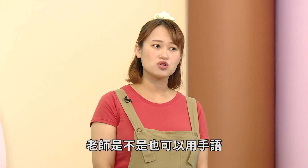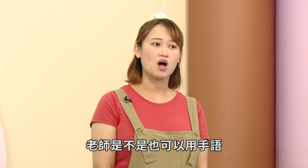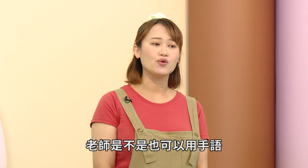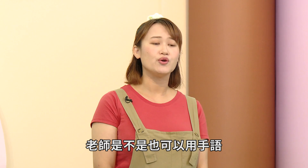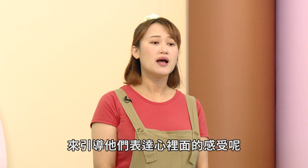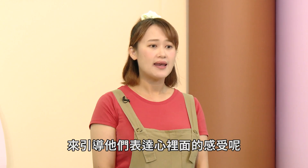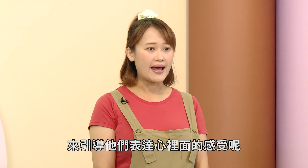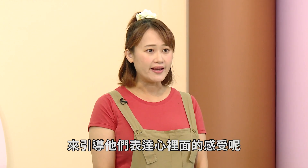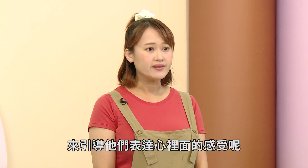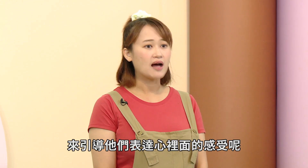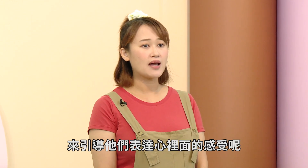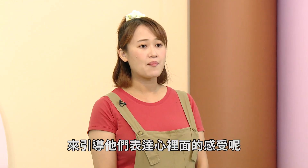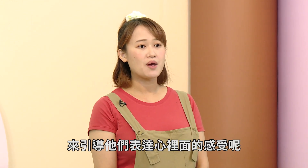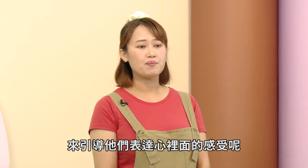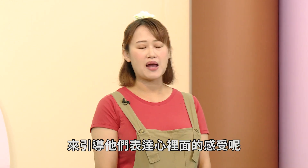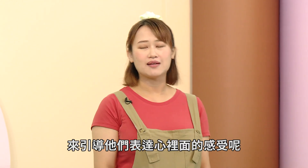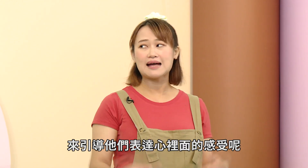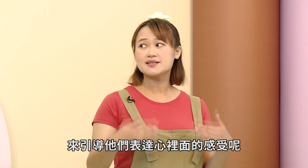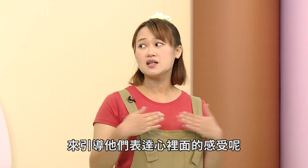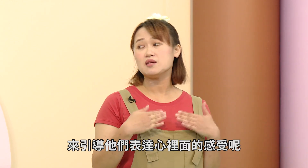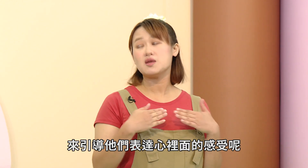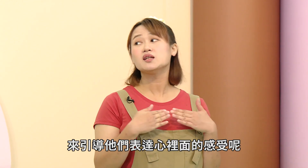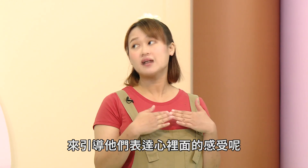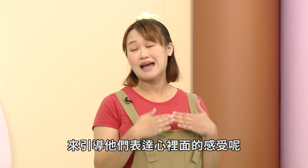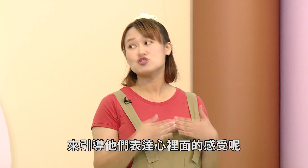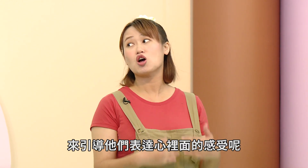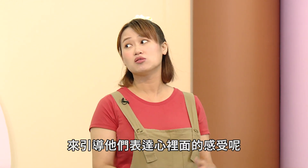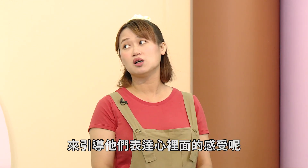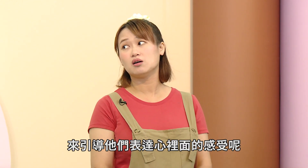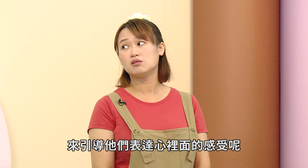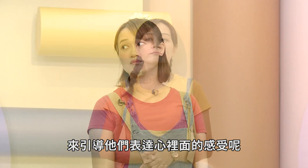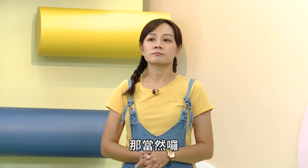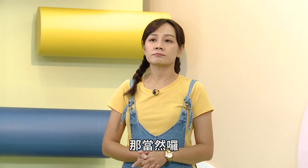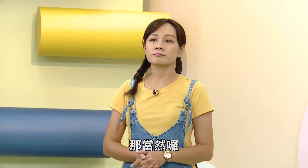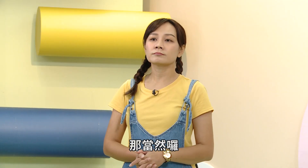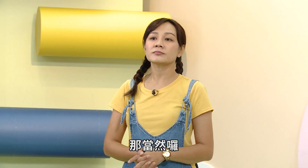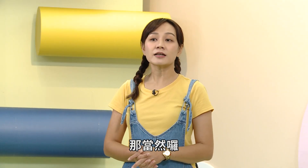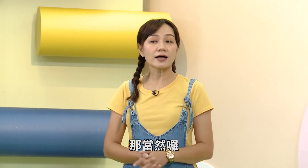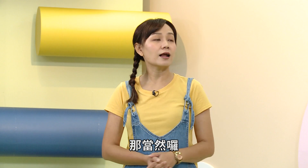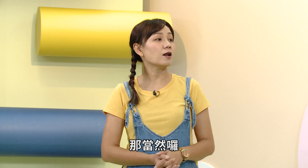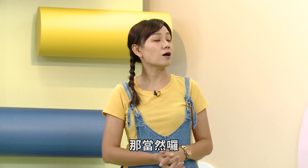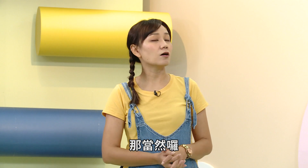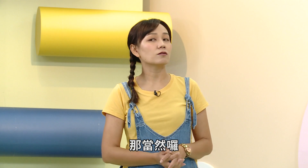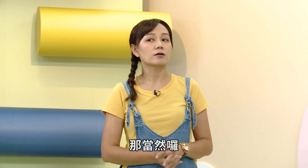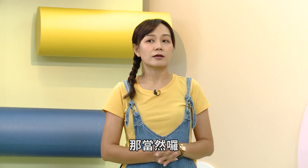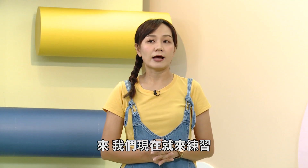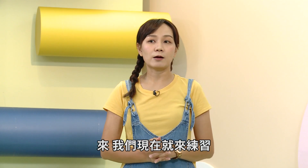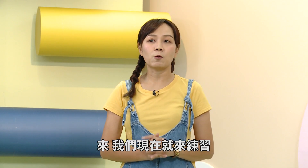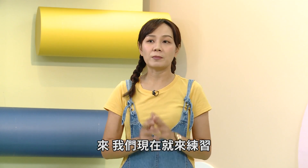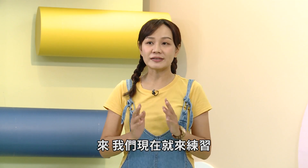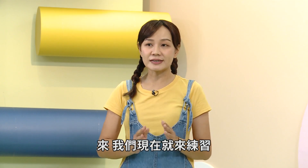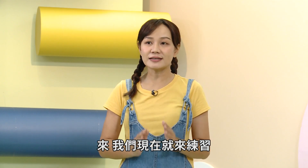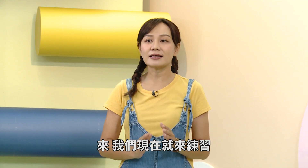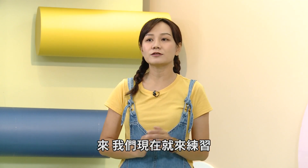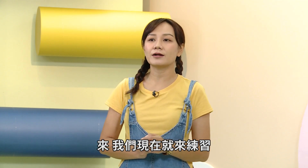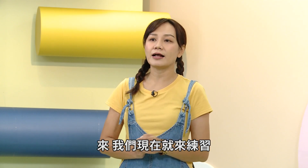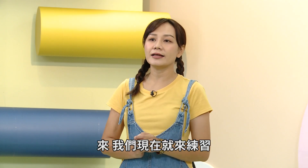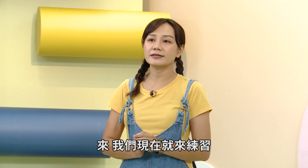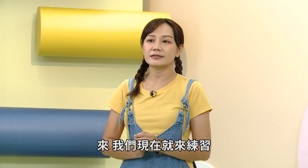语来引导他们表达心里面的感受呢？ 嗯，那当然咯。来，我们现在就来练习